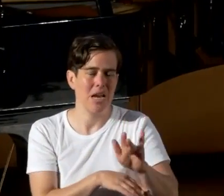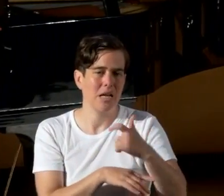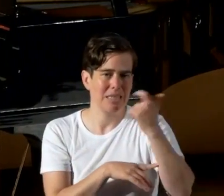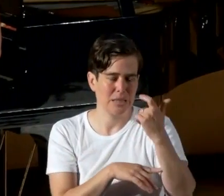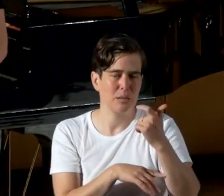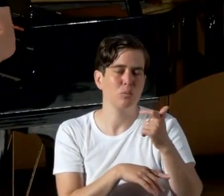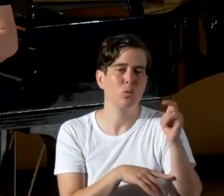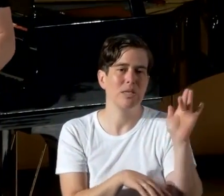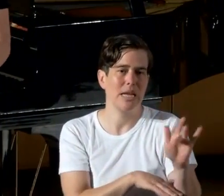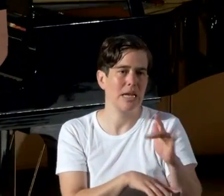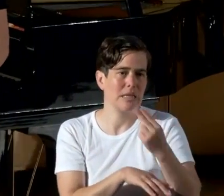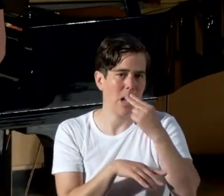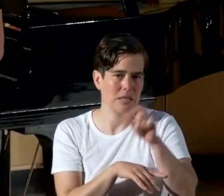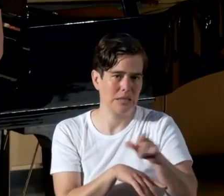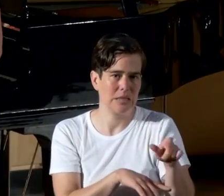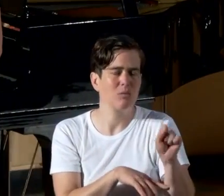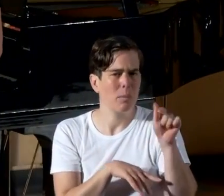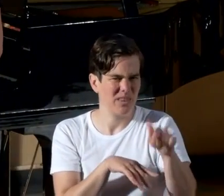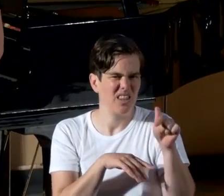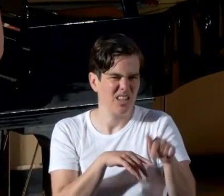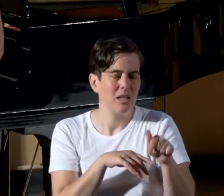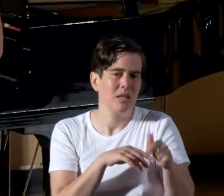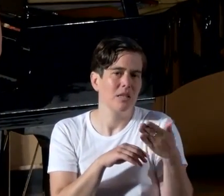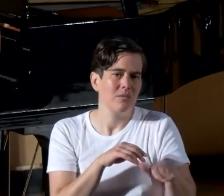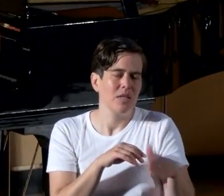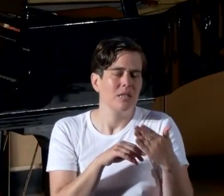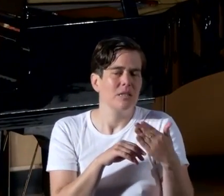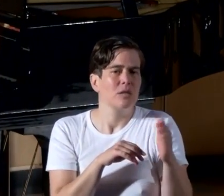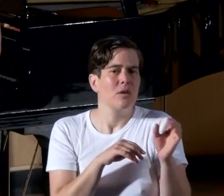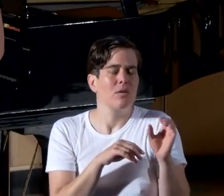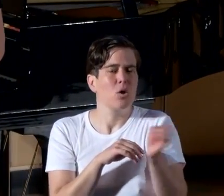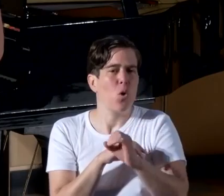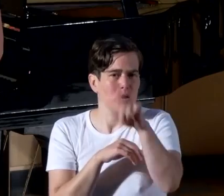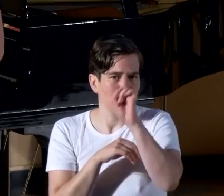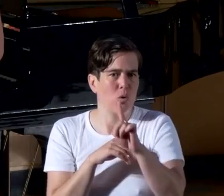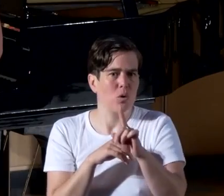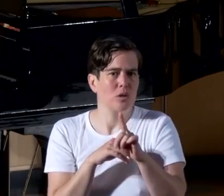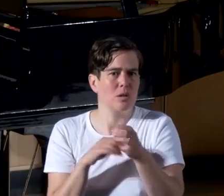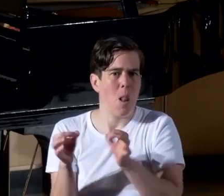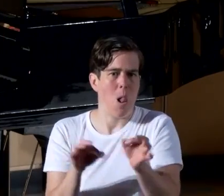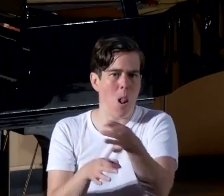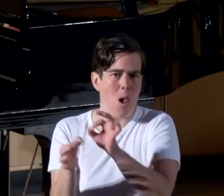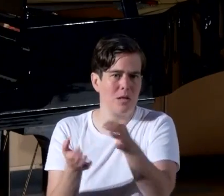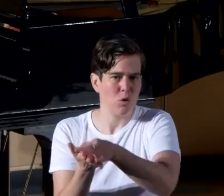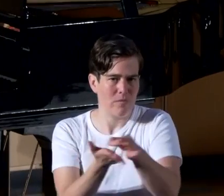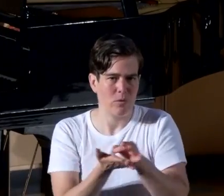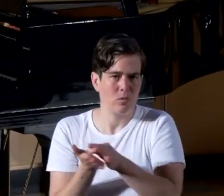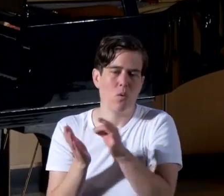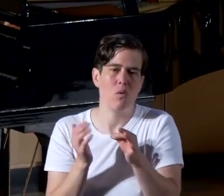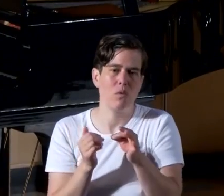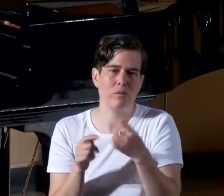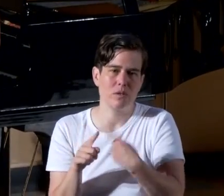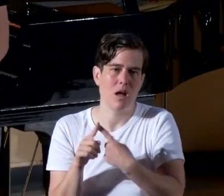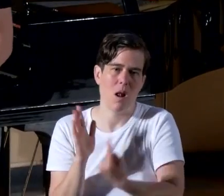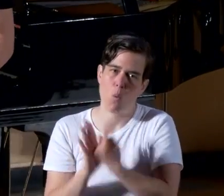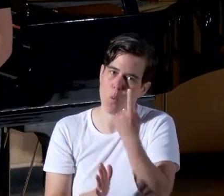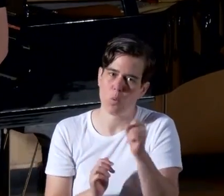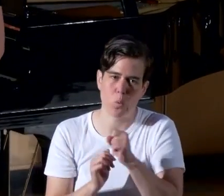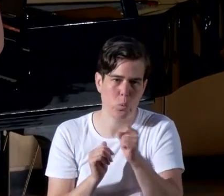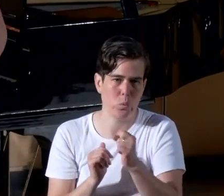Rassismus und Nazis, die dort in den ostdeutschen Provinzen einen natürlich sehr hohen Anteil haben,